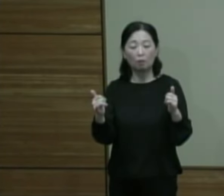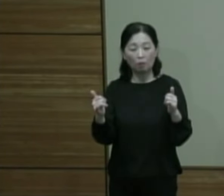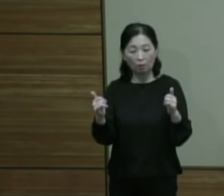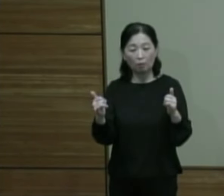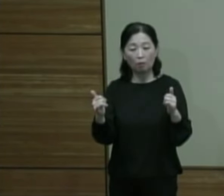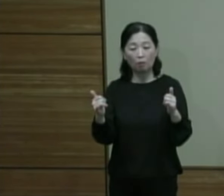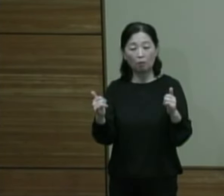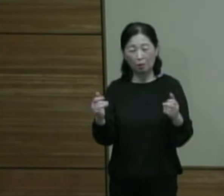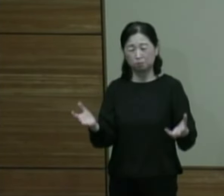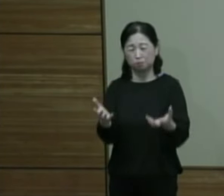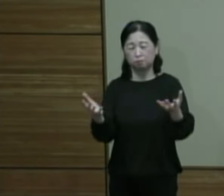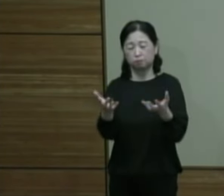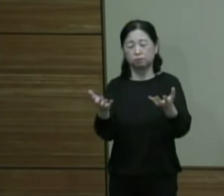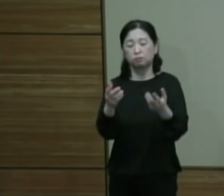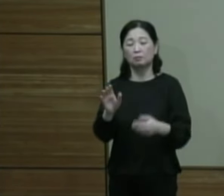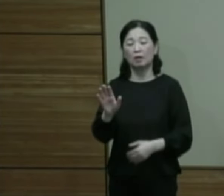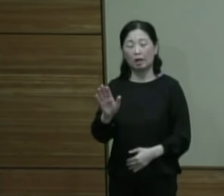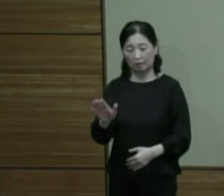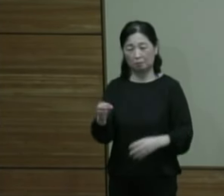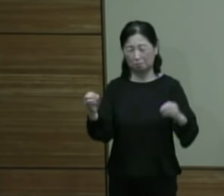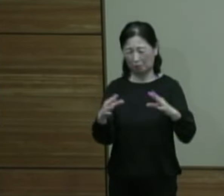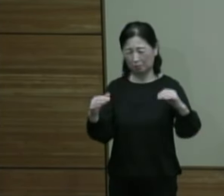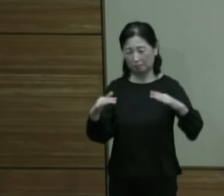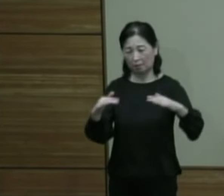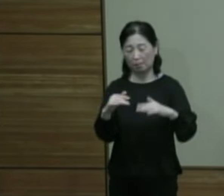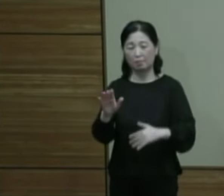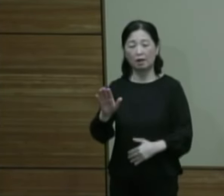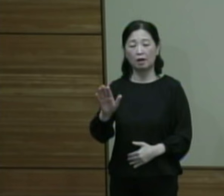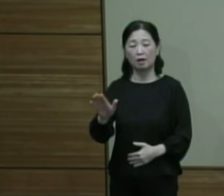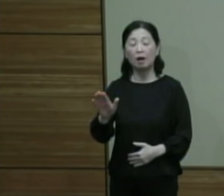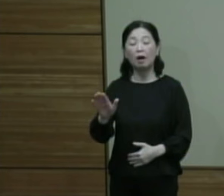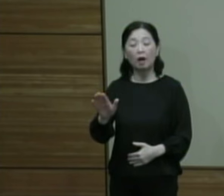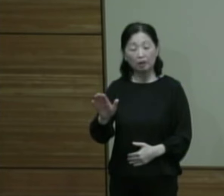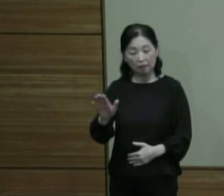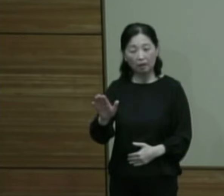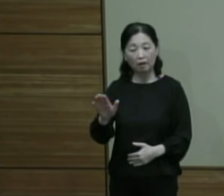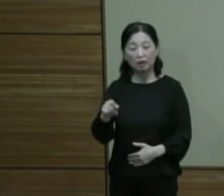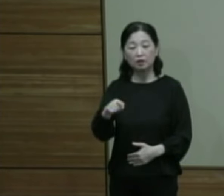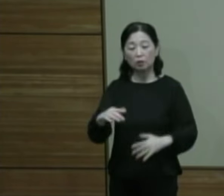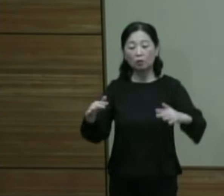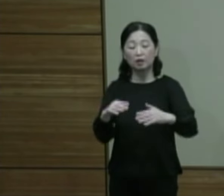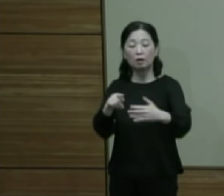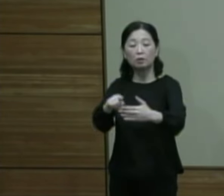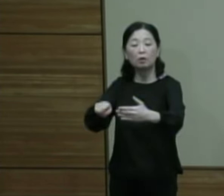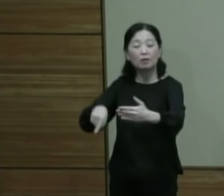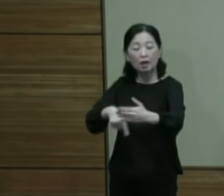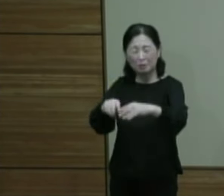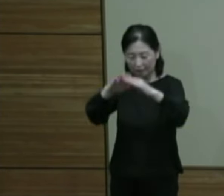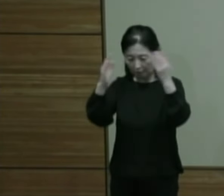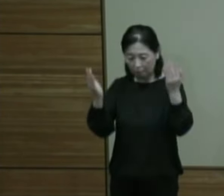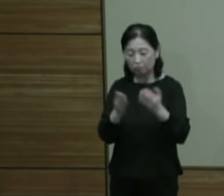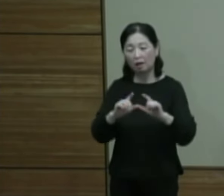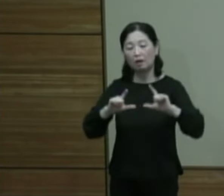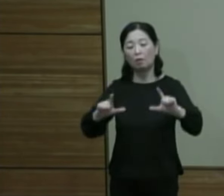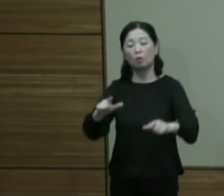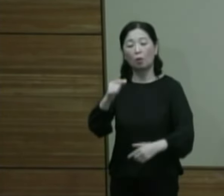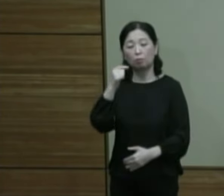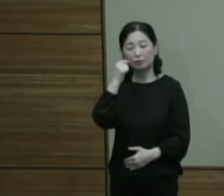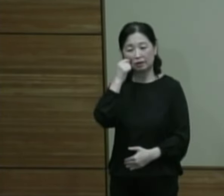発な議論をしていただきました。全ては議論の中身ですので報告できませんけれども、例えば